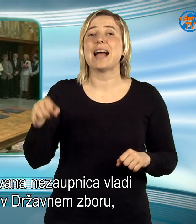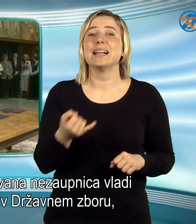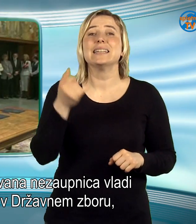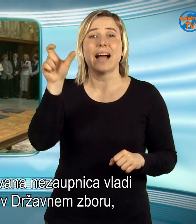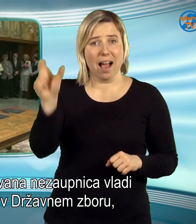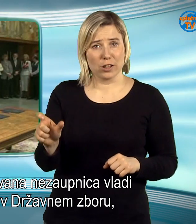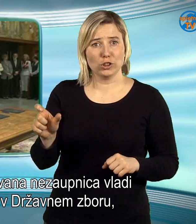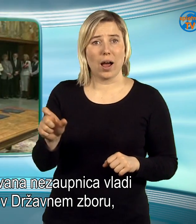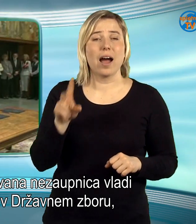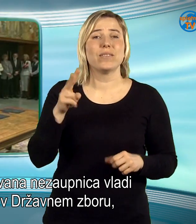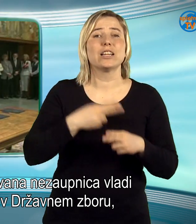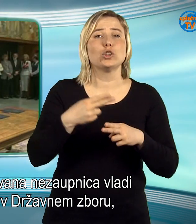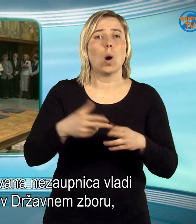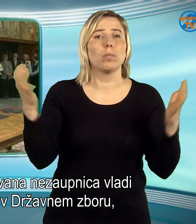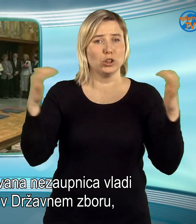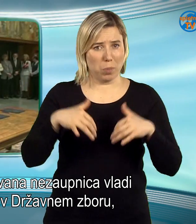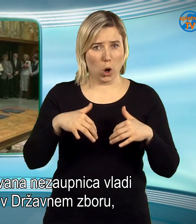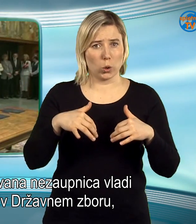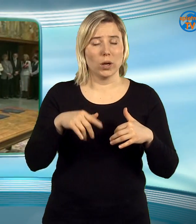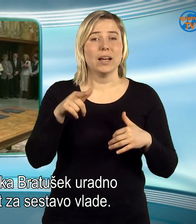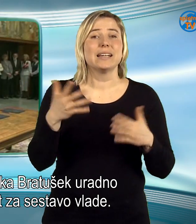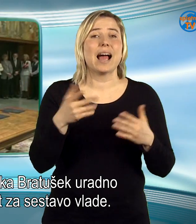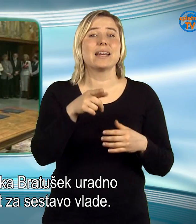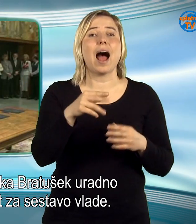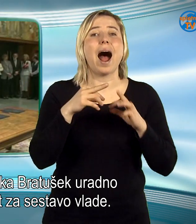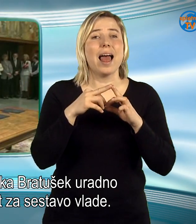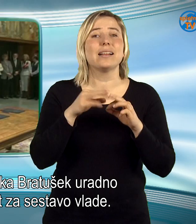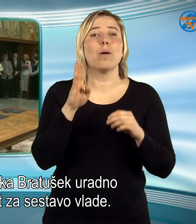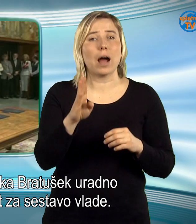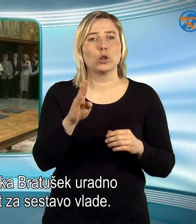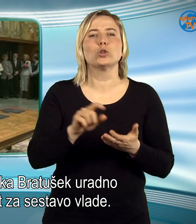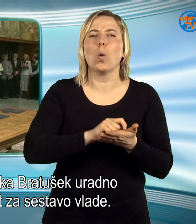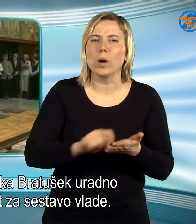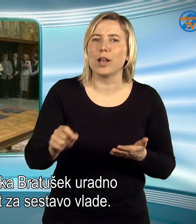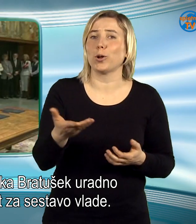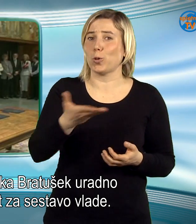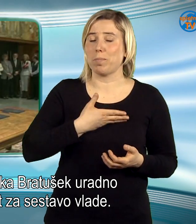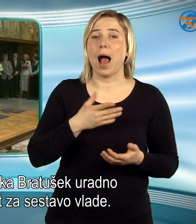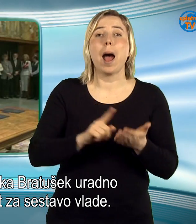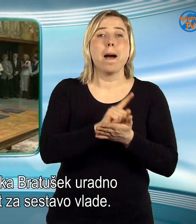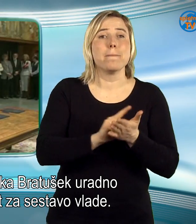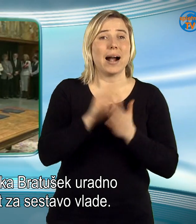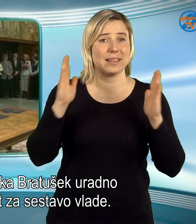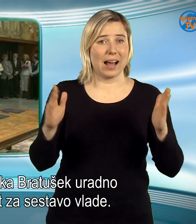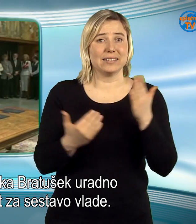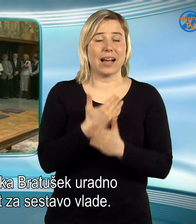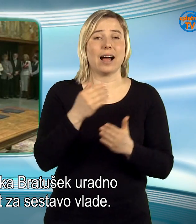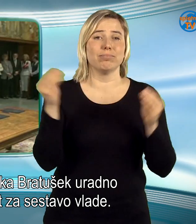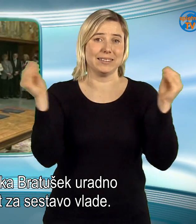v državnem zboru, s čimer je Alenka Bratušek uradno dobila mandat za sestavo vlade.